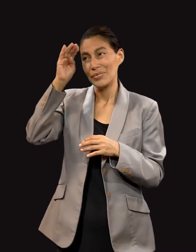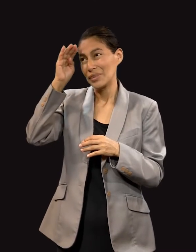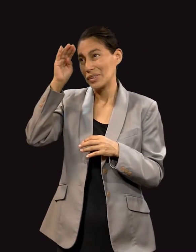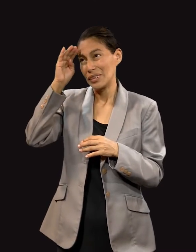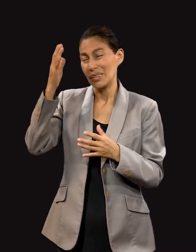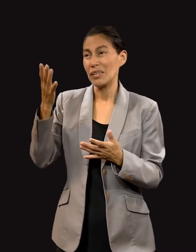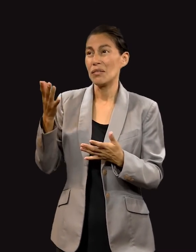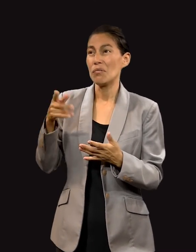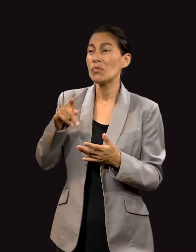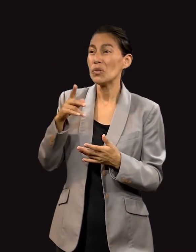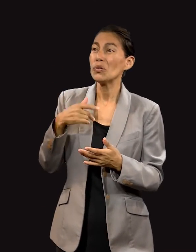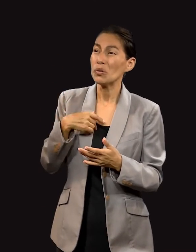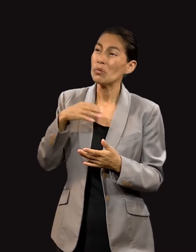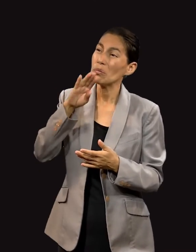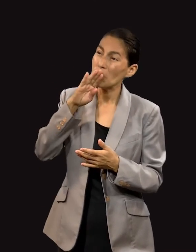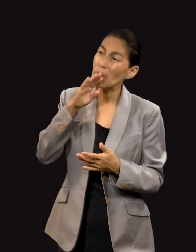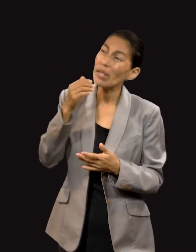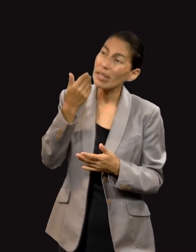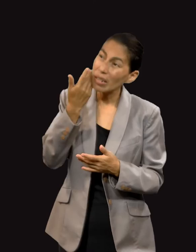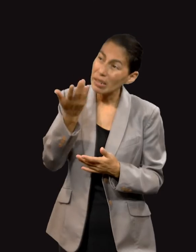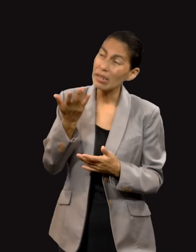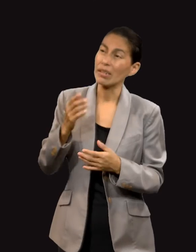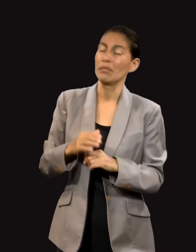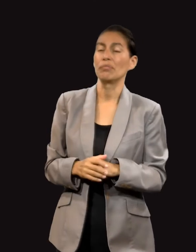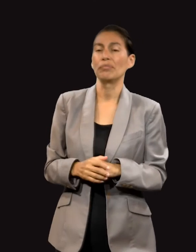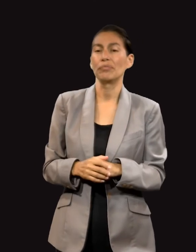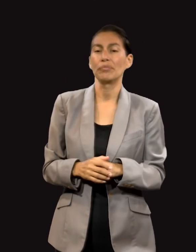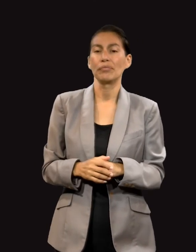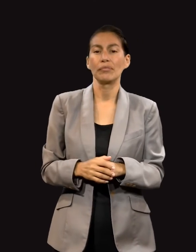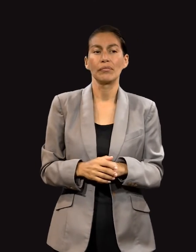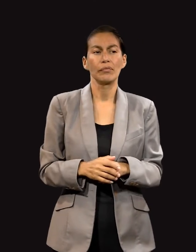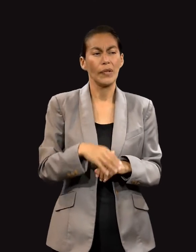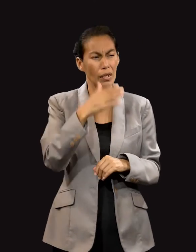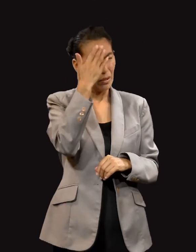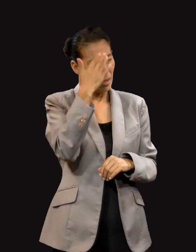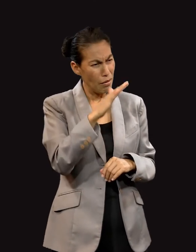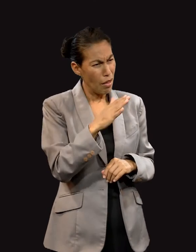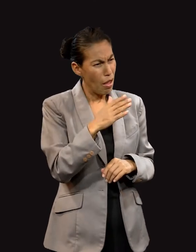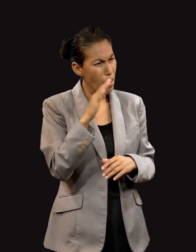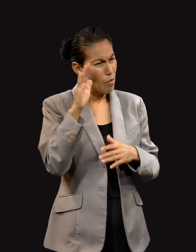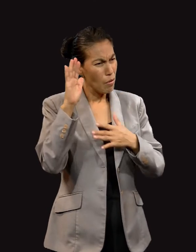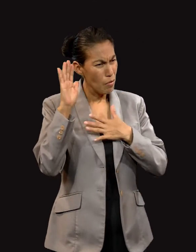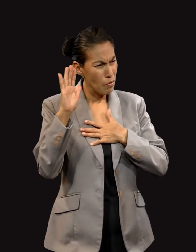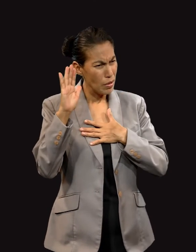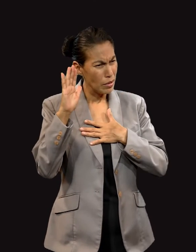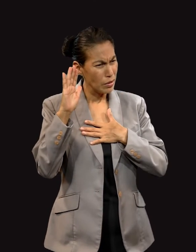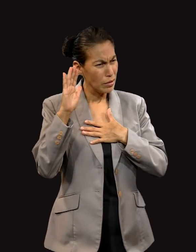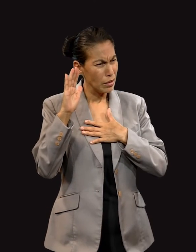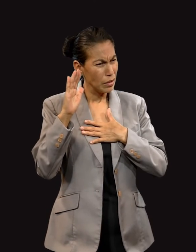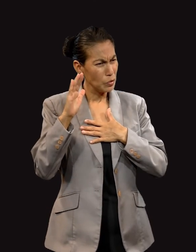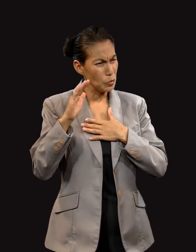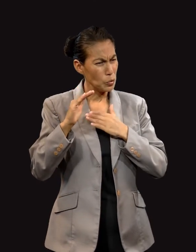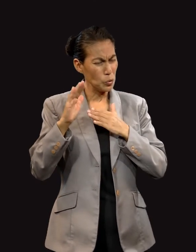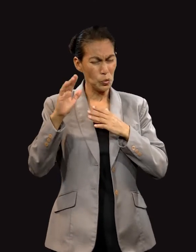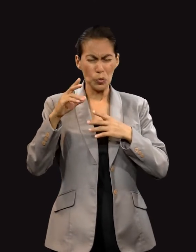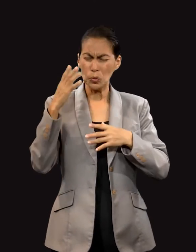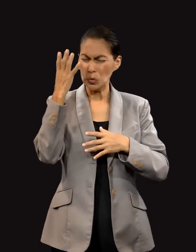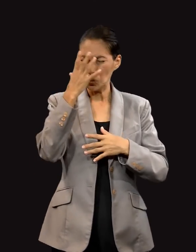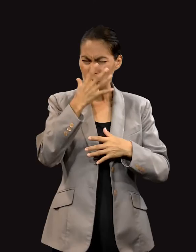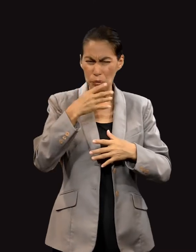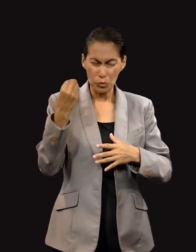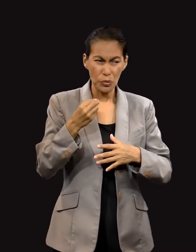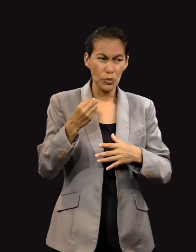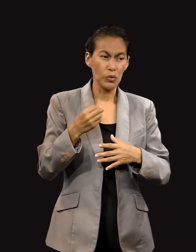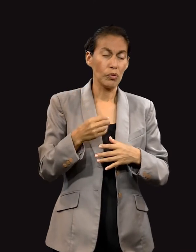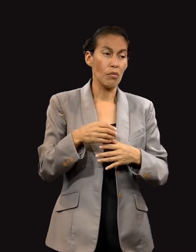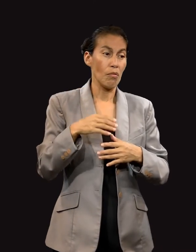pensé en nada. Simplemente yo quería tener a mi mamá conmigo. ¿Sabe que hay una promesa grande? Es un mandamiento